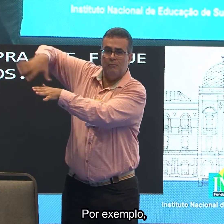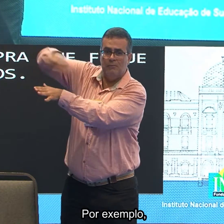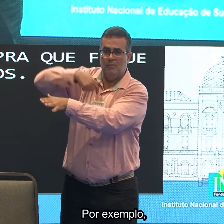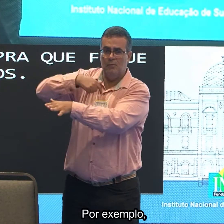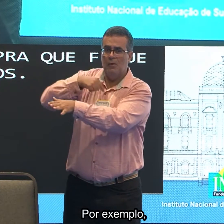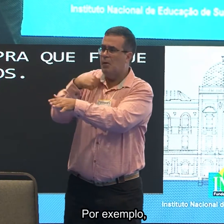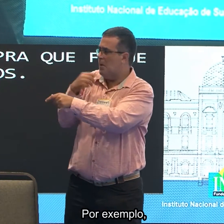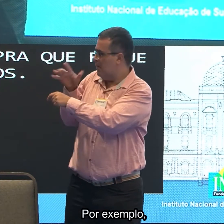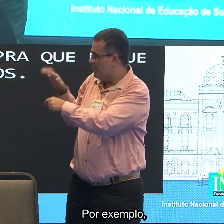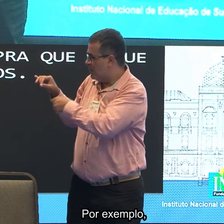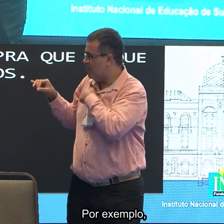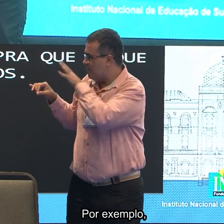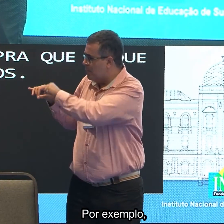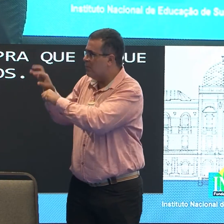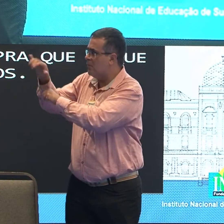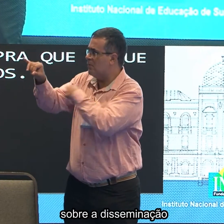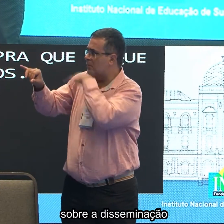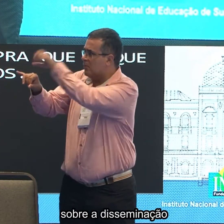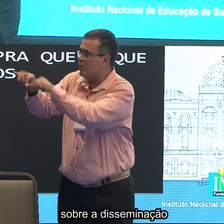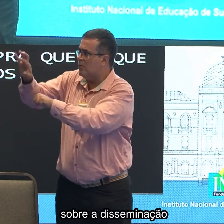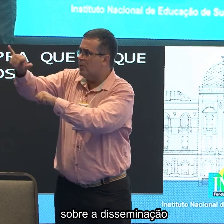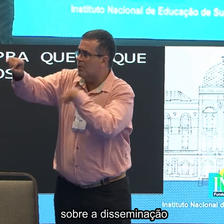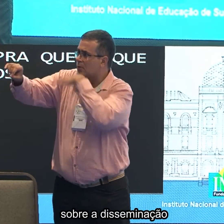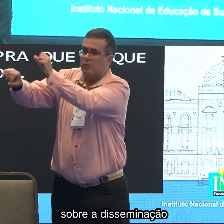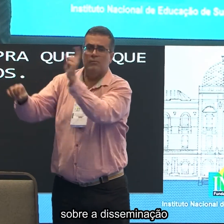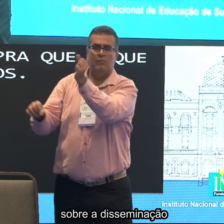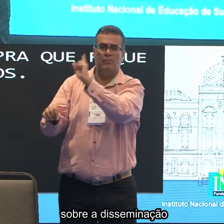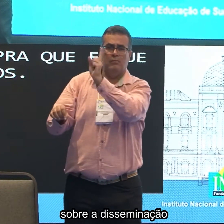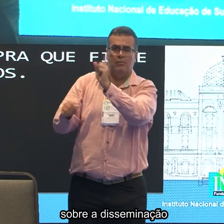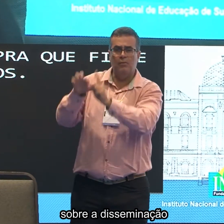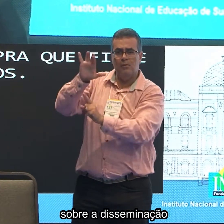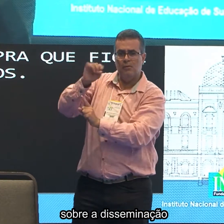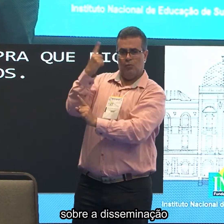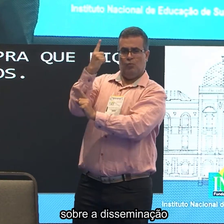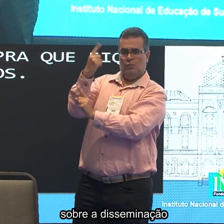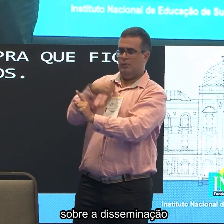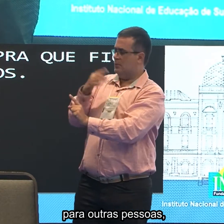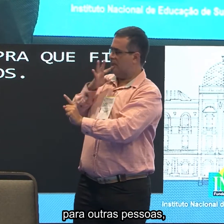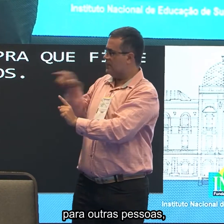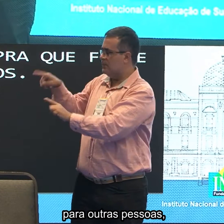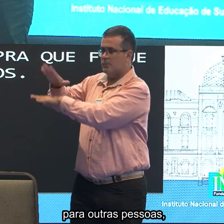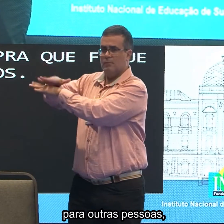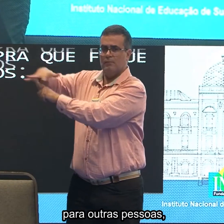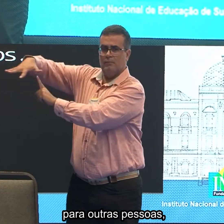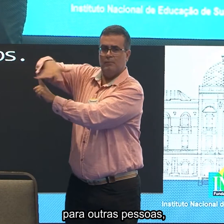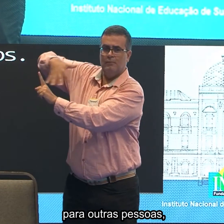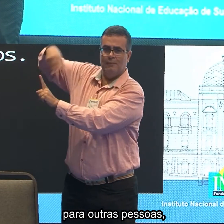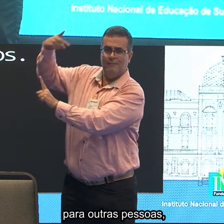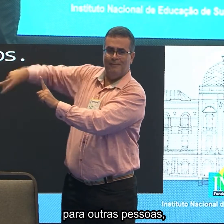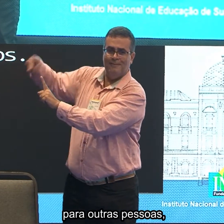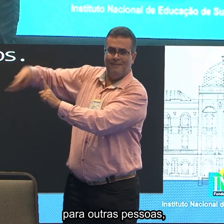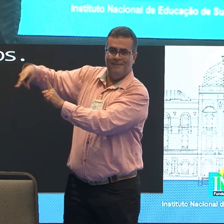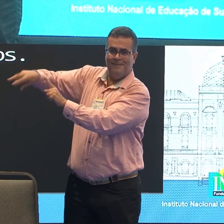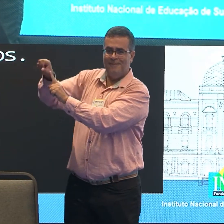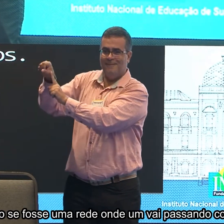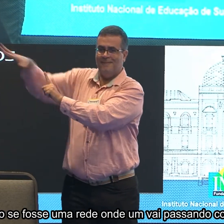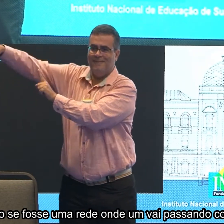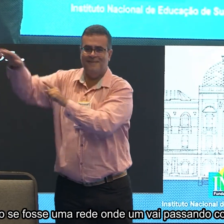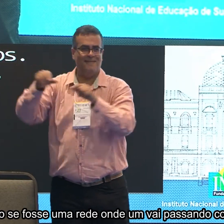Então, por exemplo, sobre a disseminação também, né, para outras pessoas. é como se